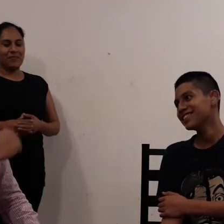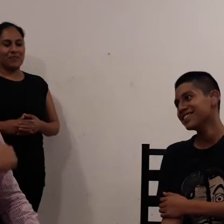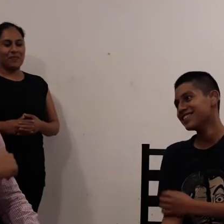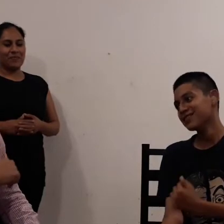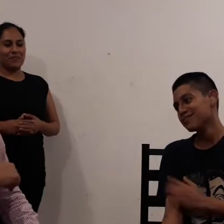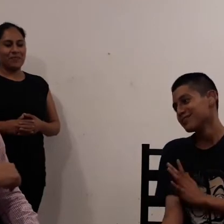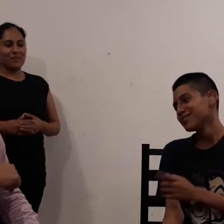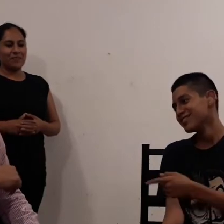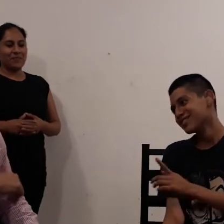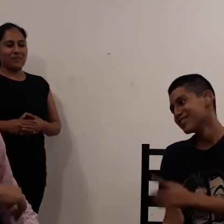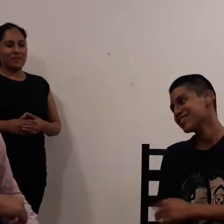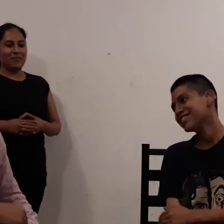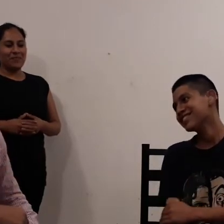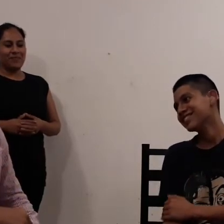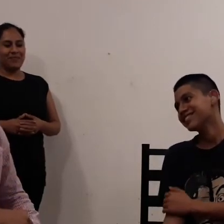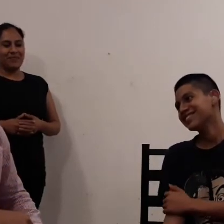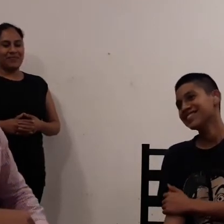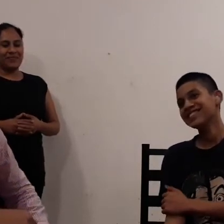¿No?